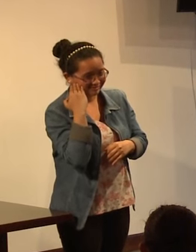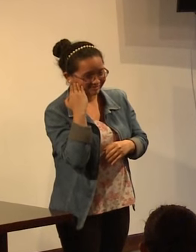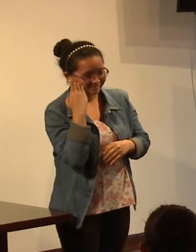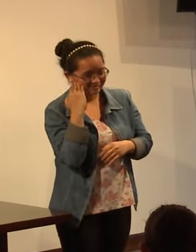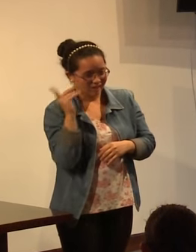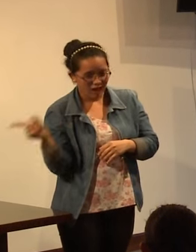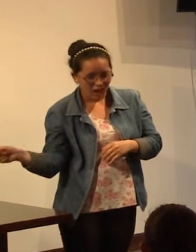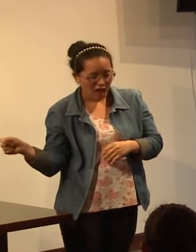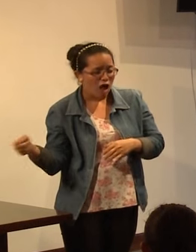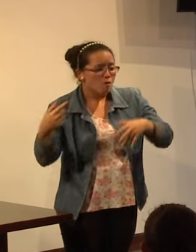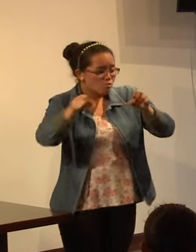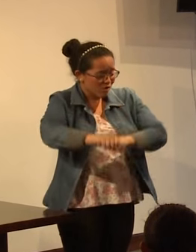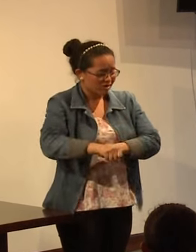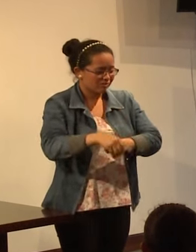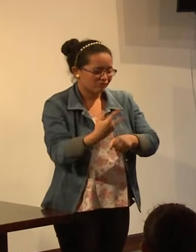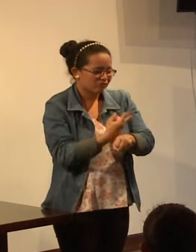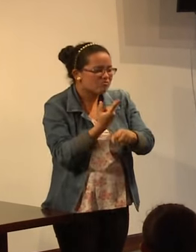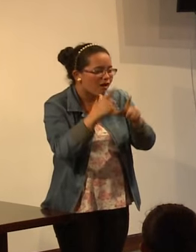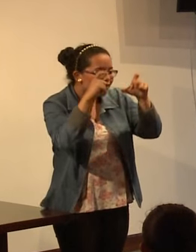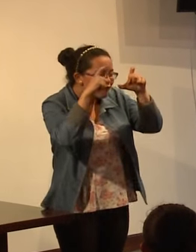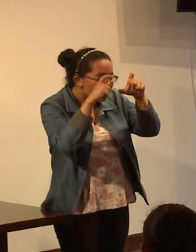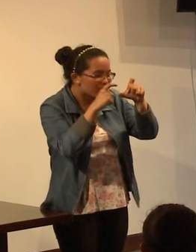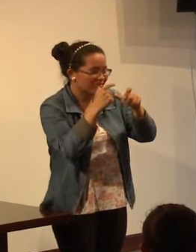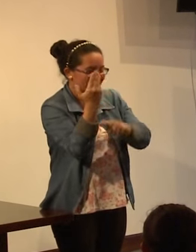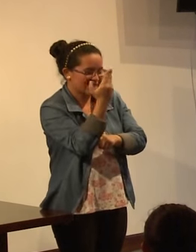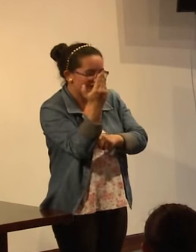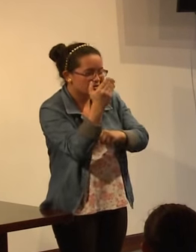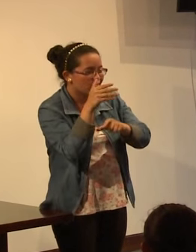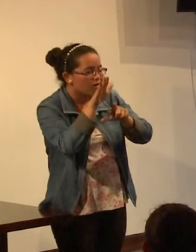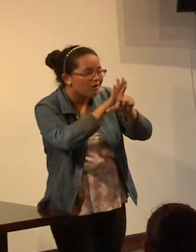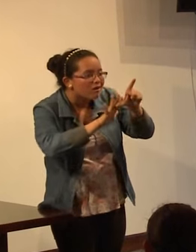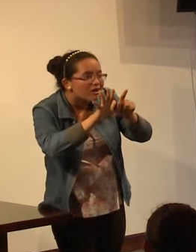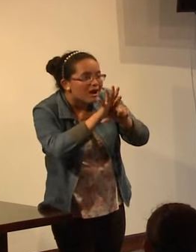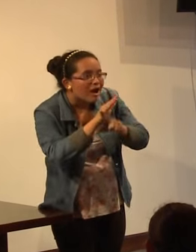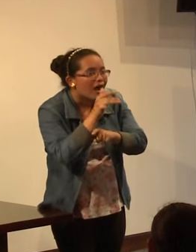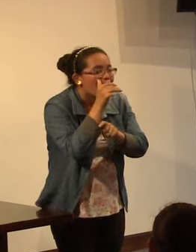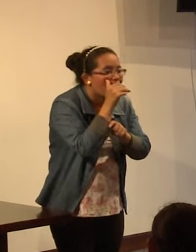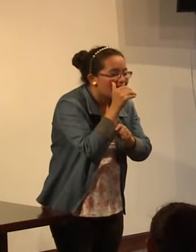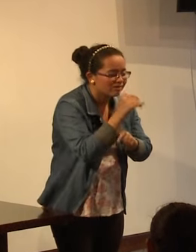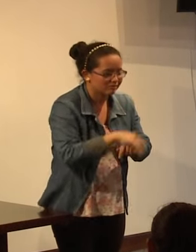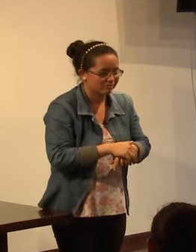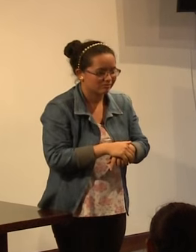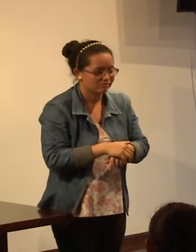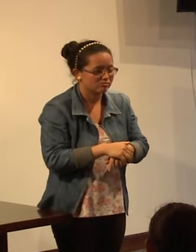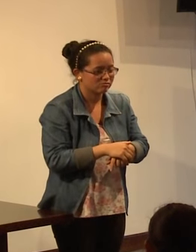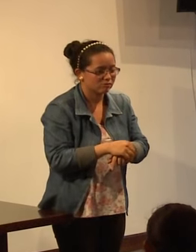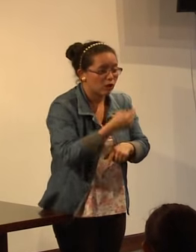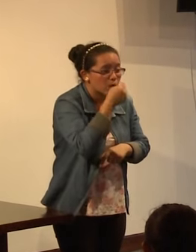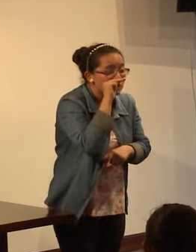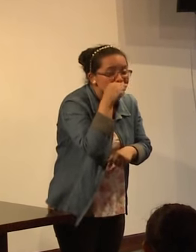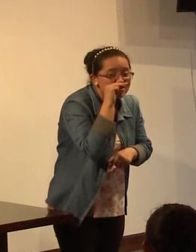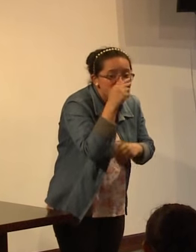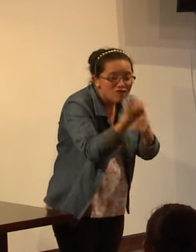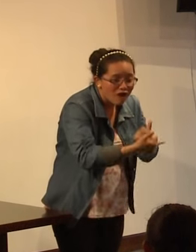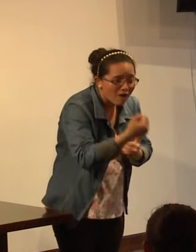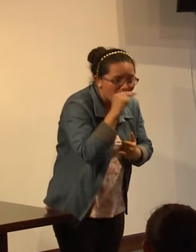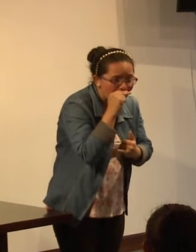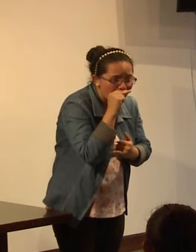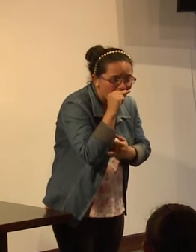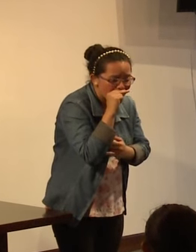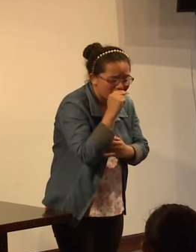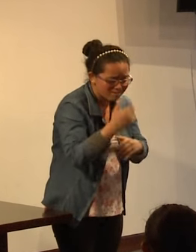que nos deja hacer cine y hacer fotografía. ¿Cuántos años tiene un niño que es capaz de coger una cámara de esas de celular y tomar fotos? 4.